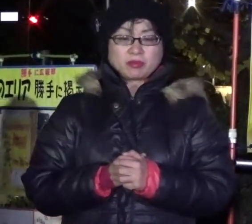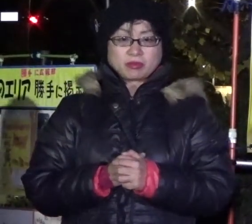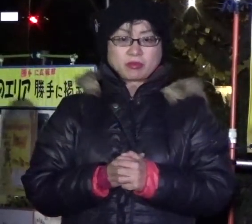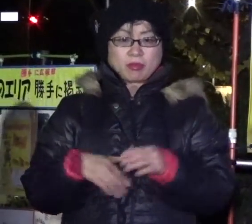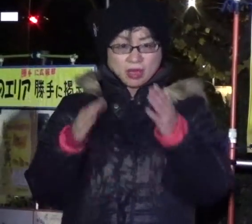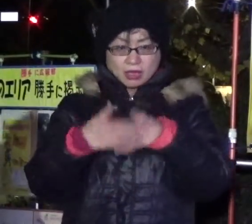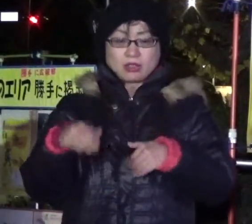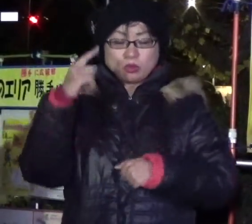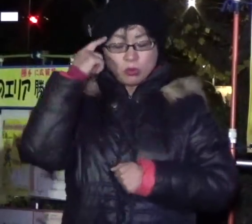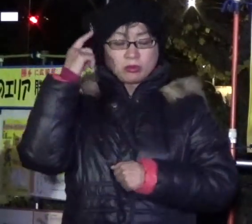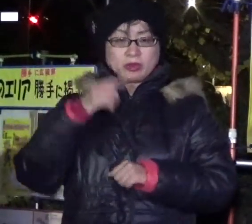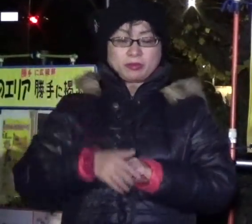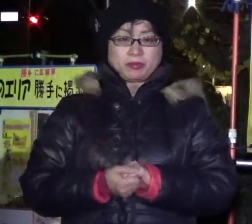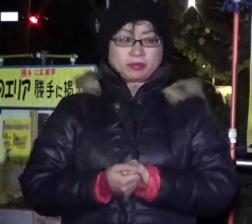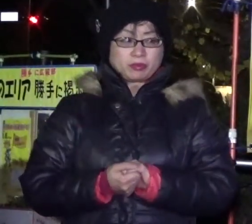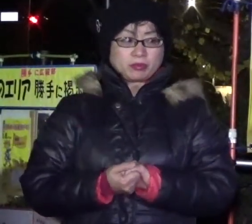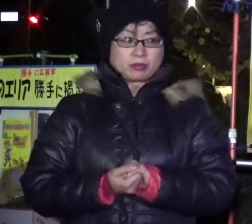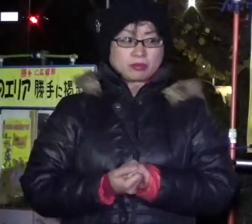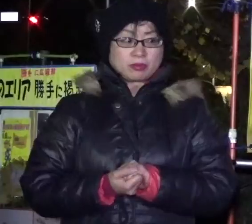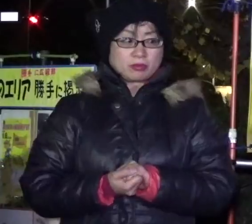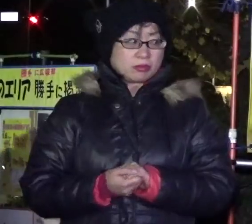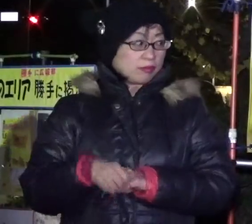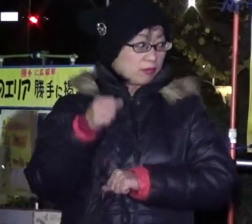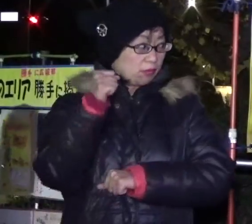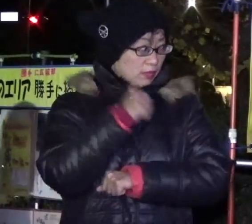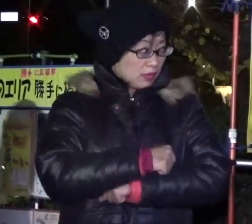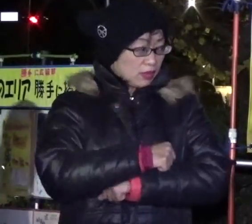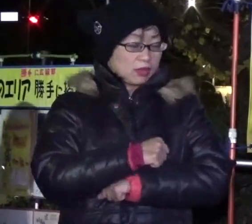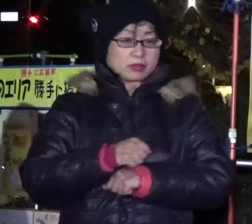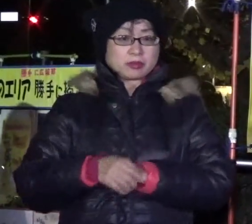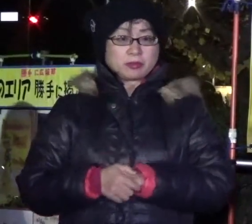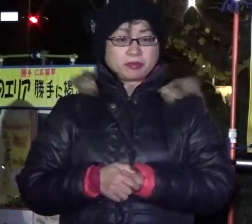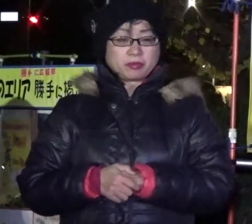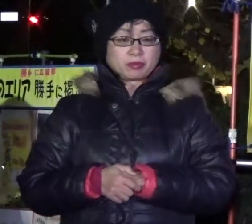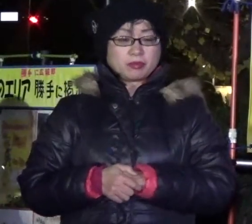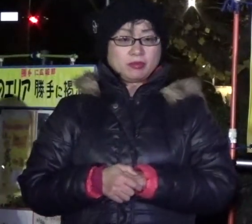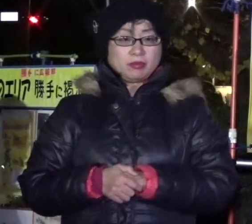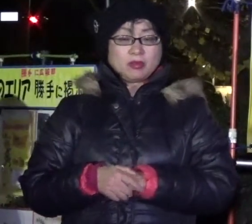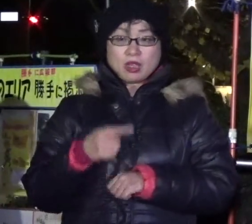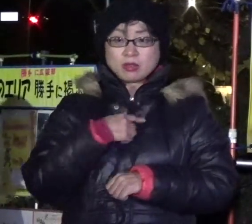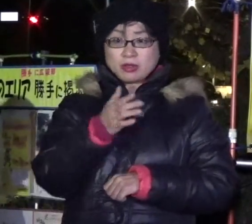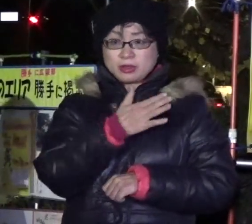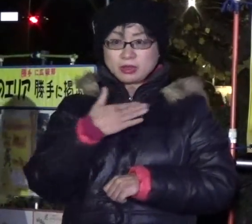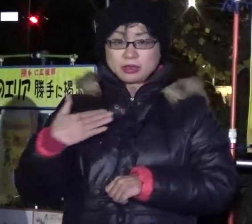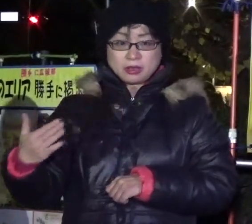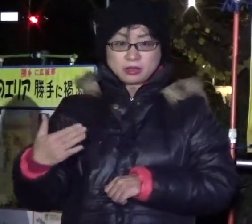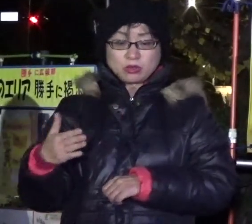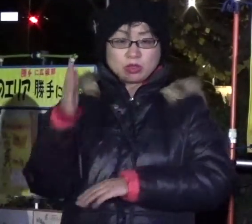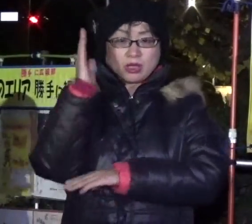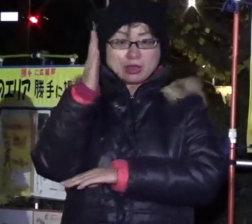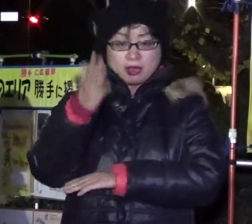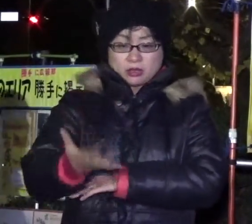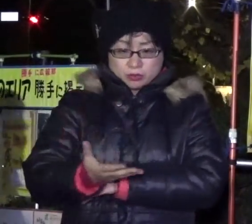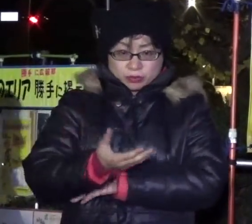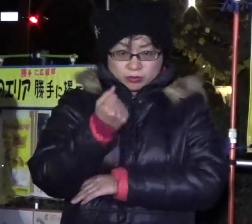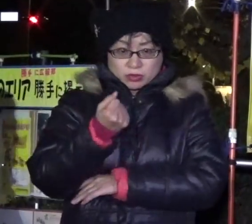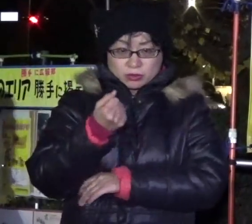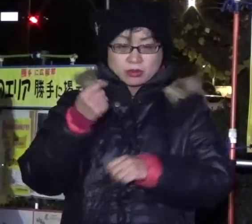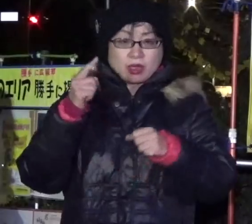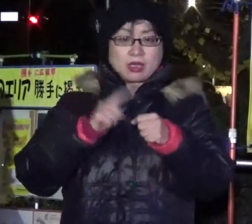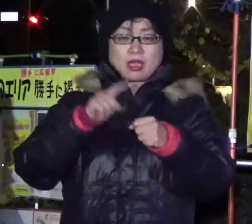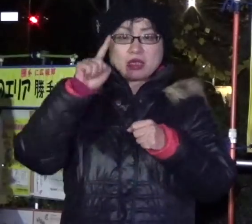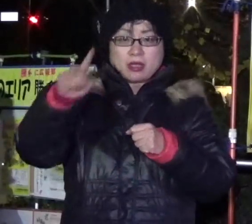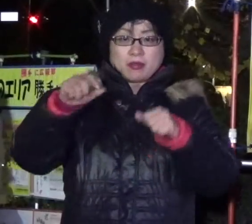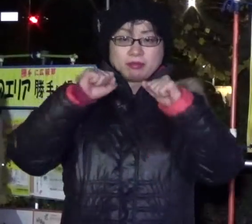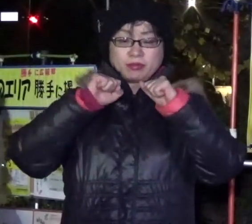だことになるのではないでしょうか。絶対許せません。そういう意味でも本当に我々の手に添い地を取り戻す年に来年はしようでは